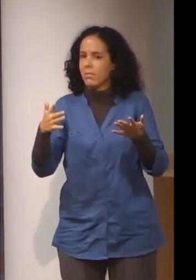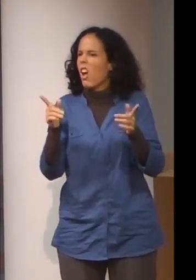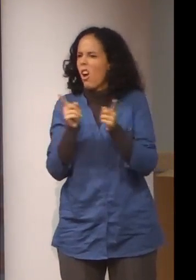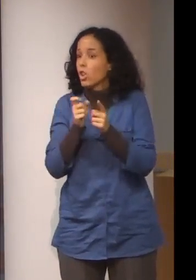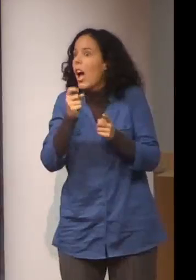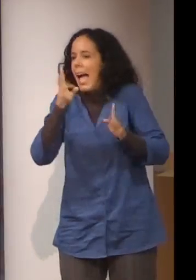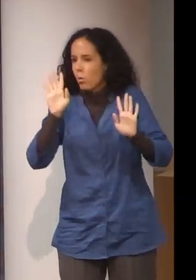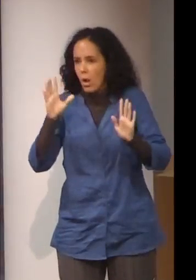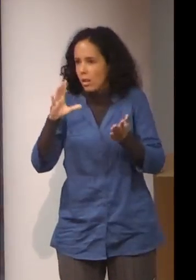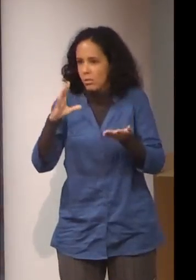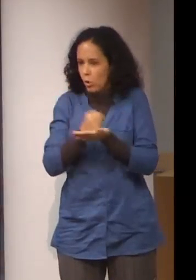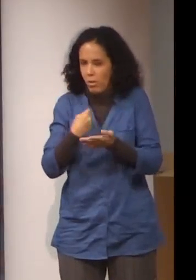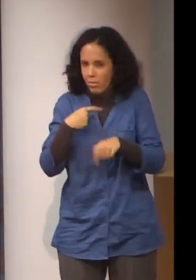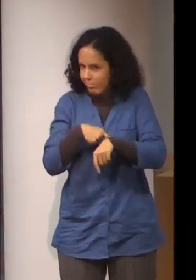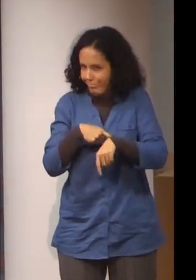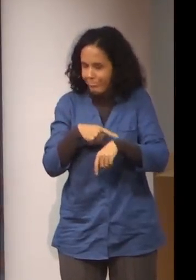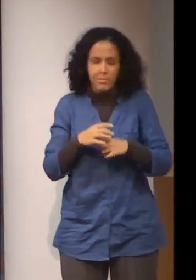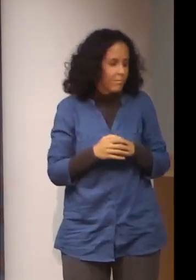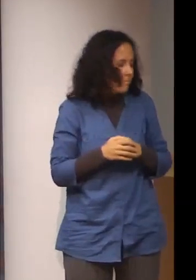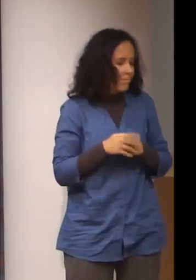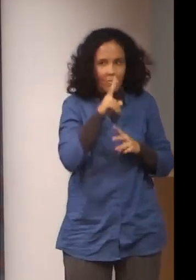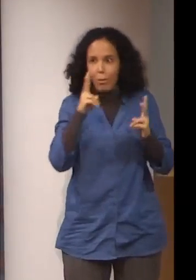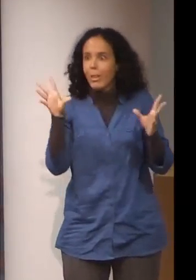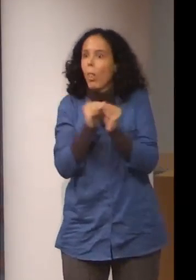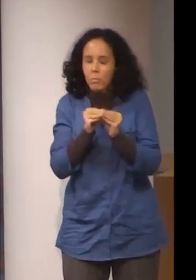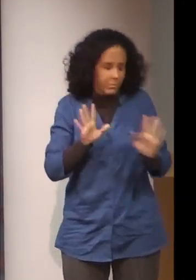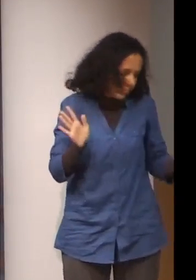Brevemente os voy a comentar en qué asignaturas realizábamos esto.